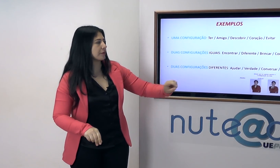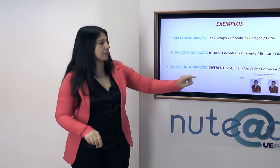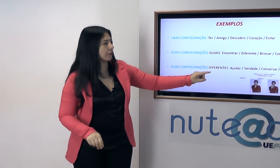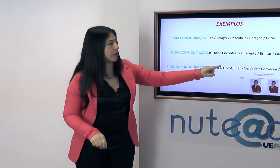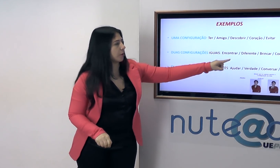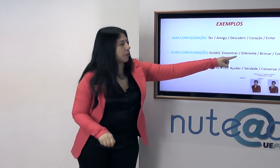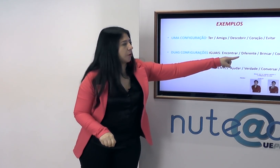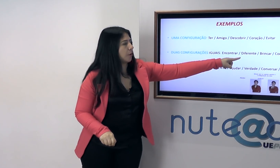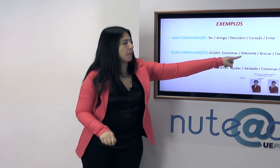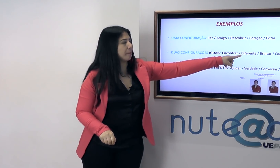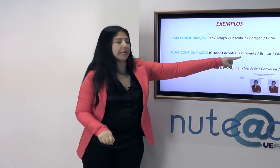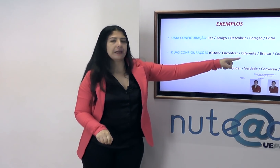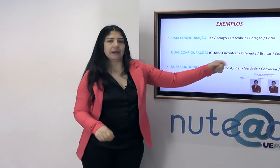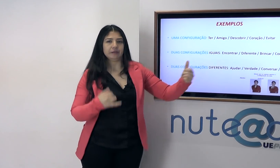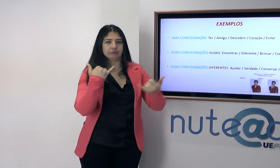configuração igual. Brincar.